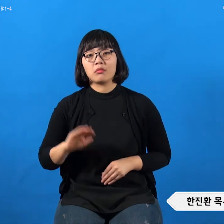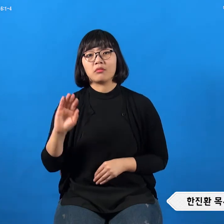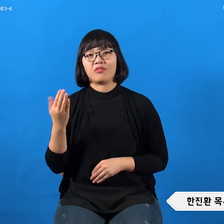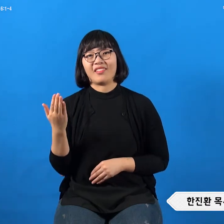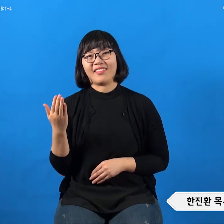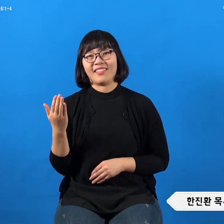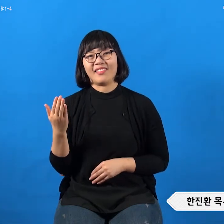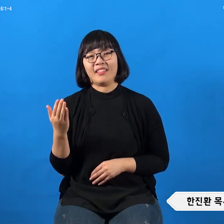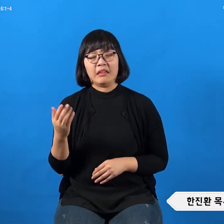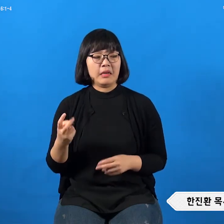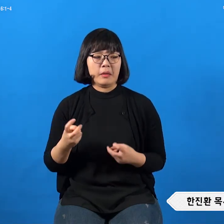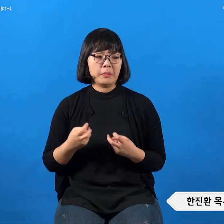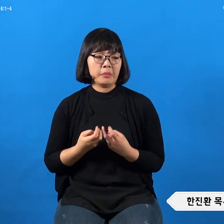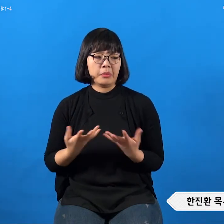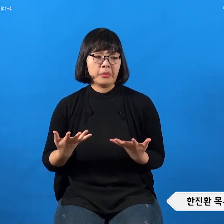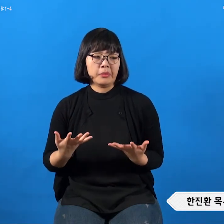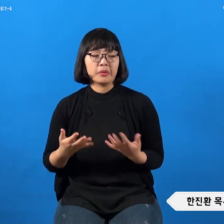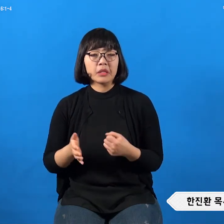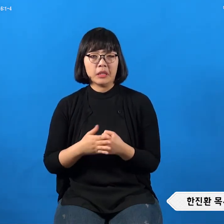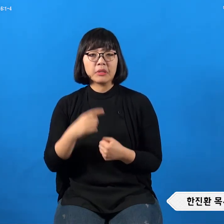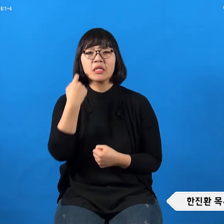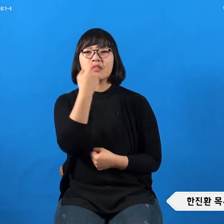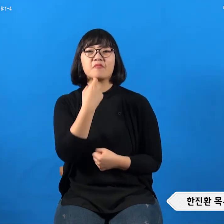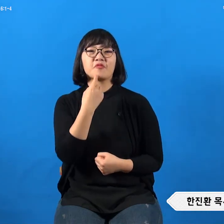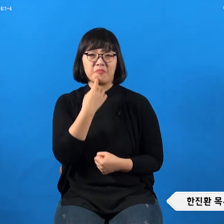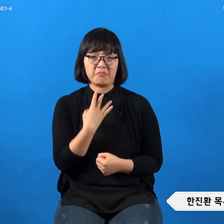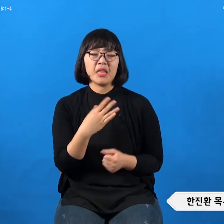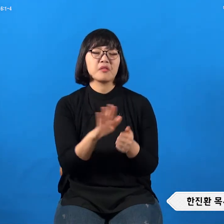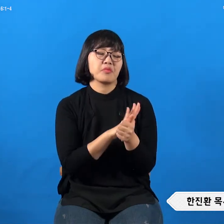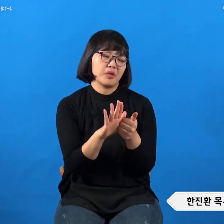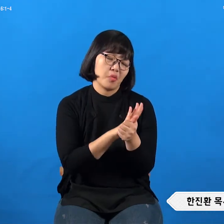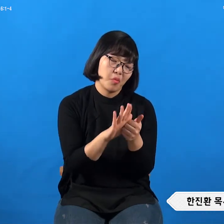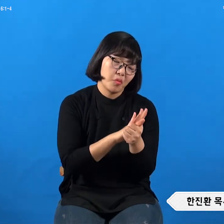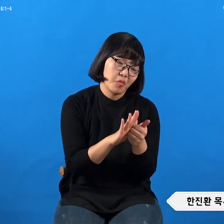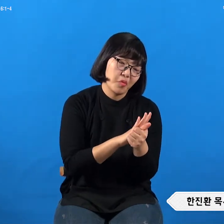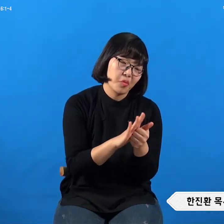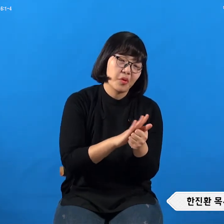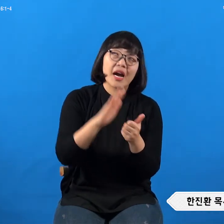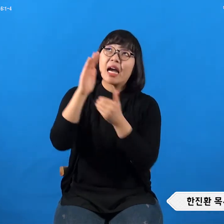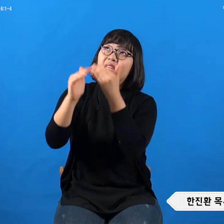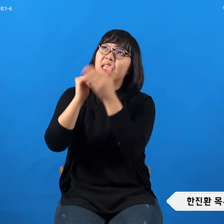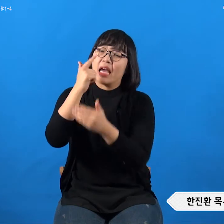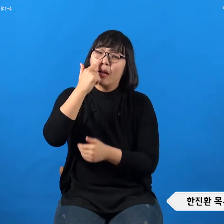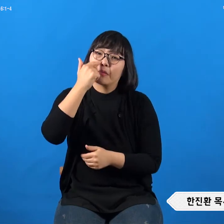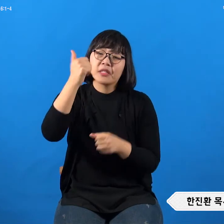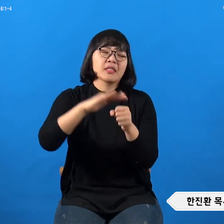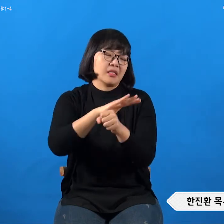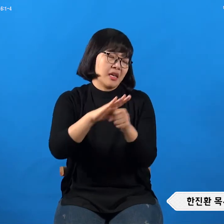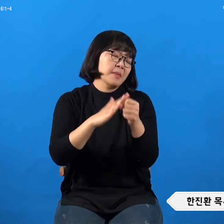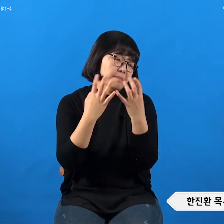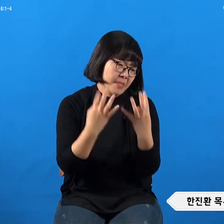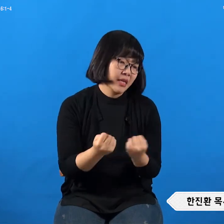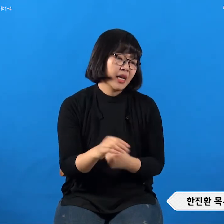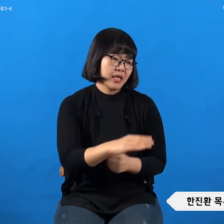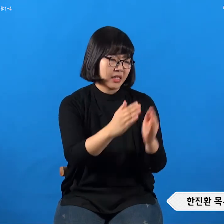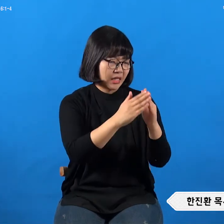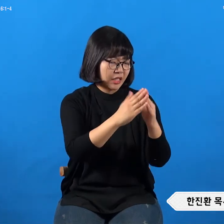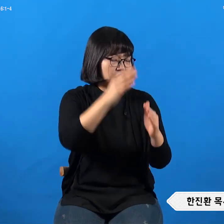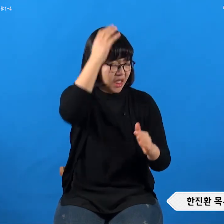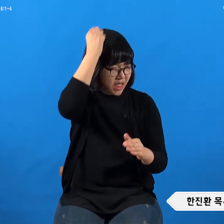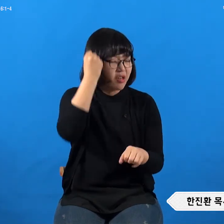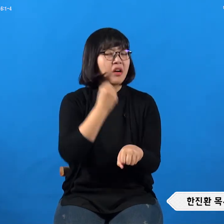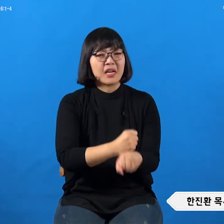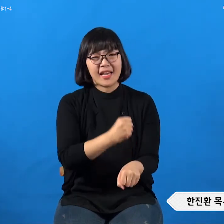없어서 말로서 그들을 위로했습니다. 우리 하나님 아버지는 사랑이 많으신 분입니다. 이 가정을 버리지 않으실